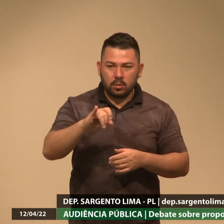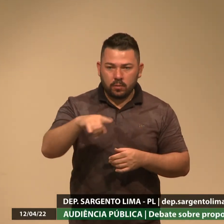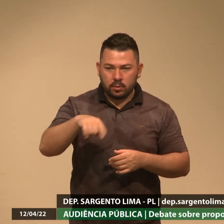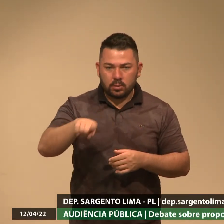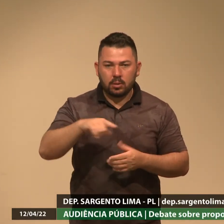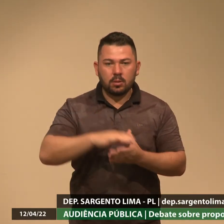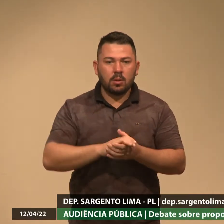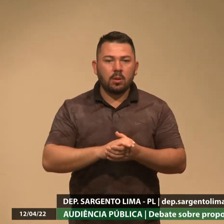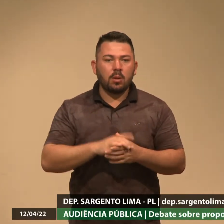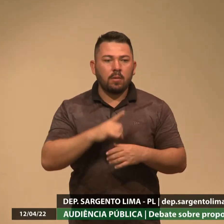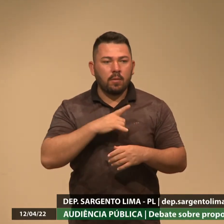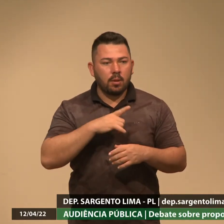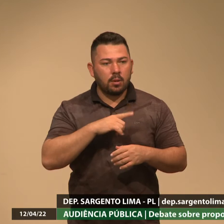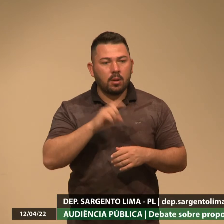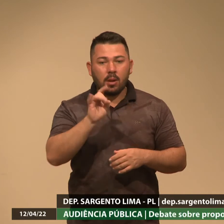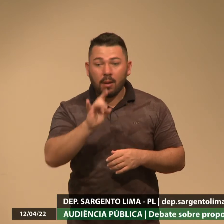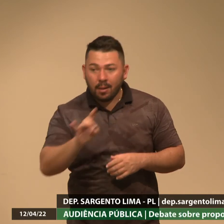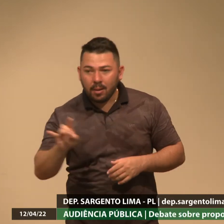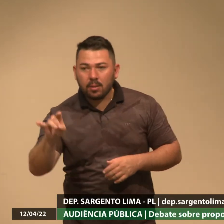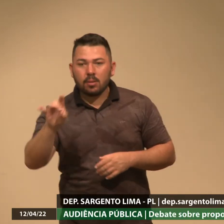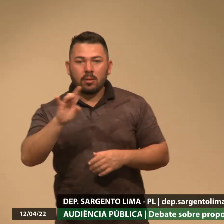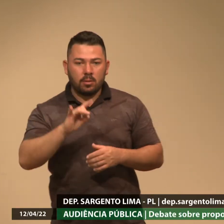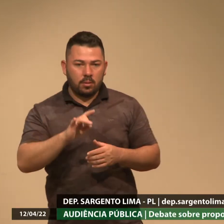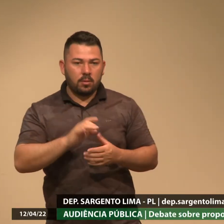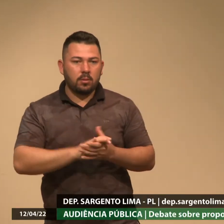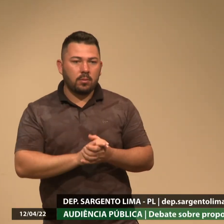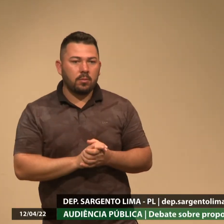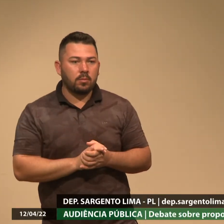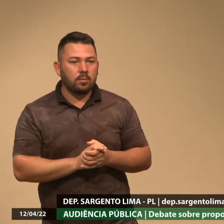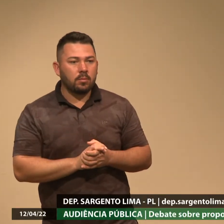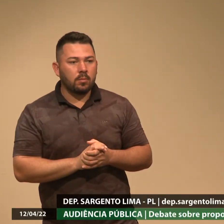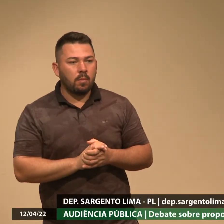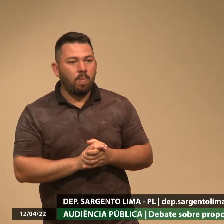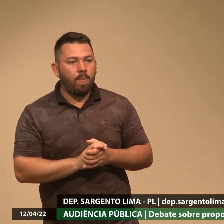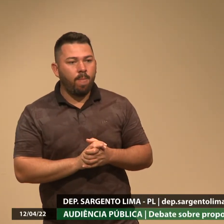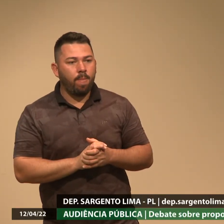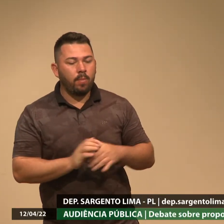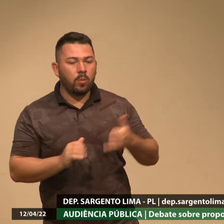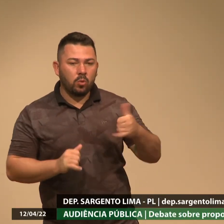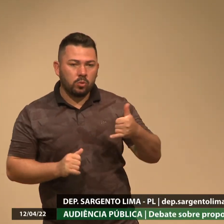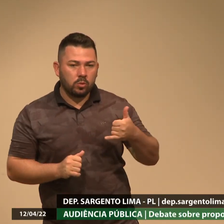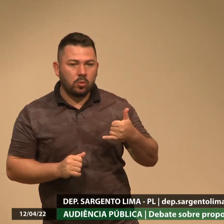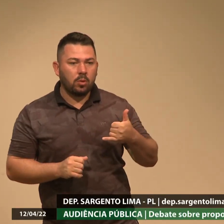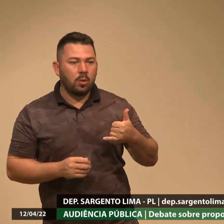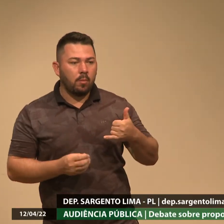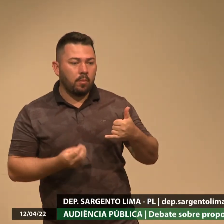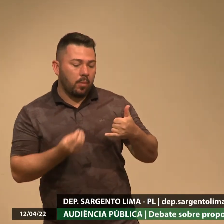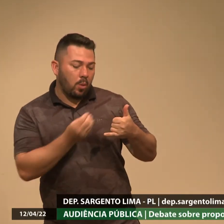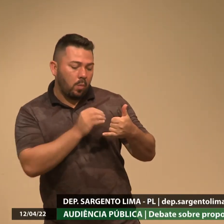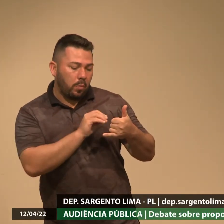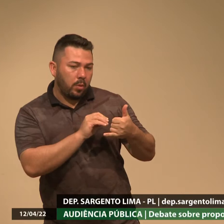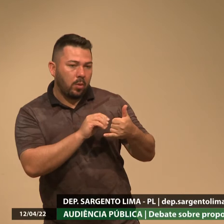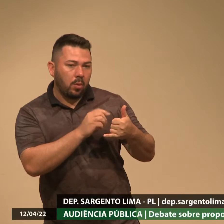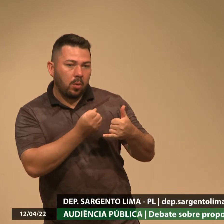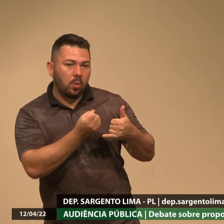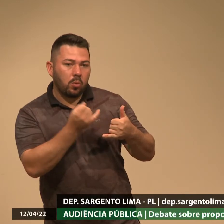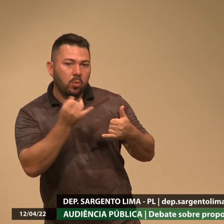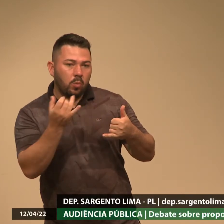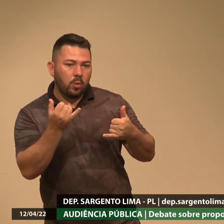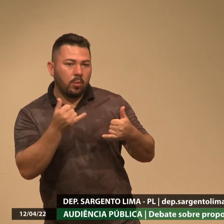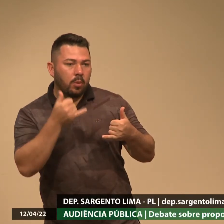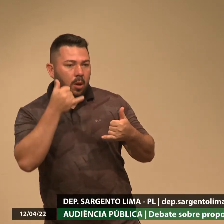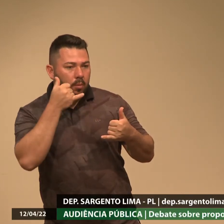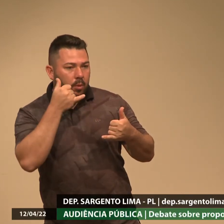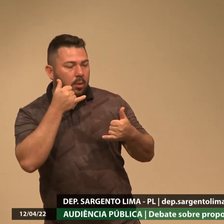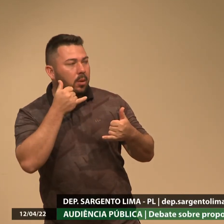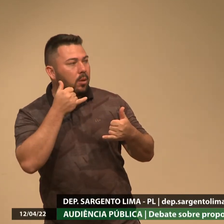estão aqui hoje aqui vão receber em cada um de vocês dos seus dispositivos móveis ali é um número para chamada